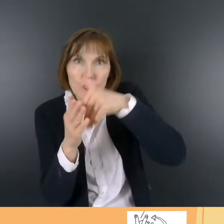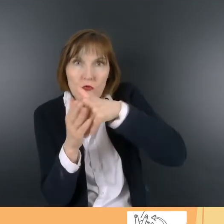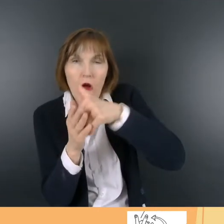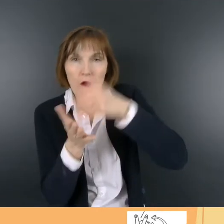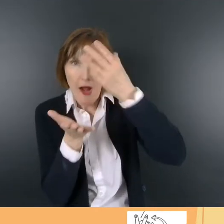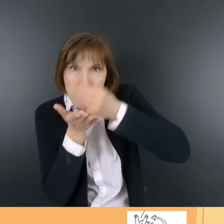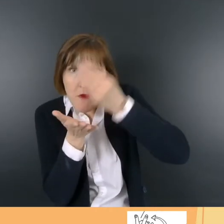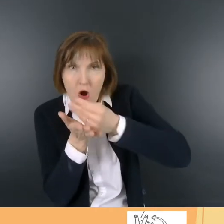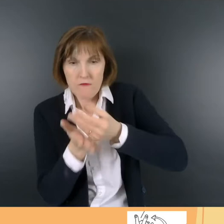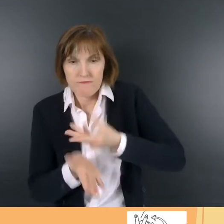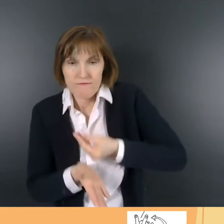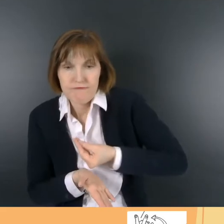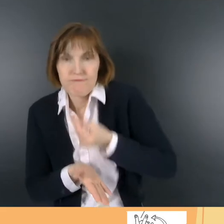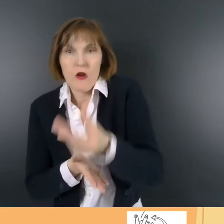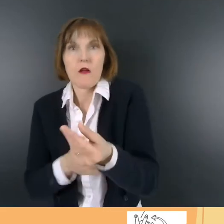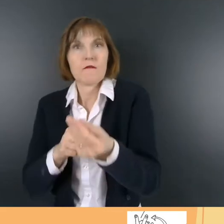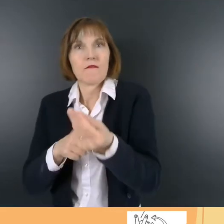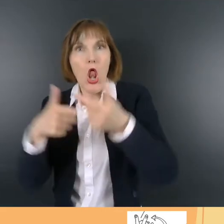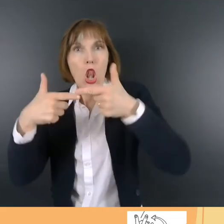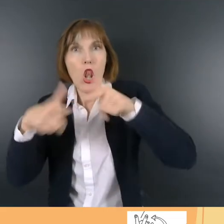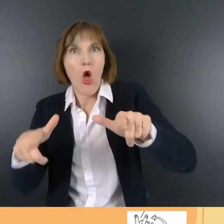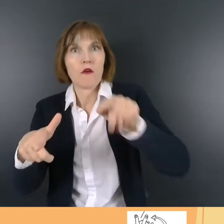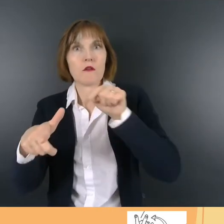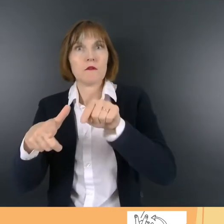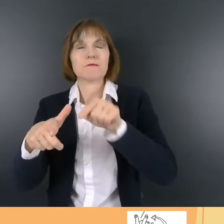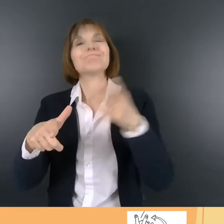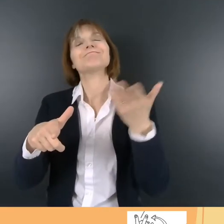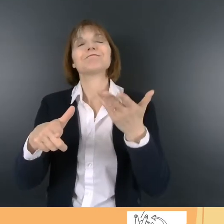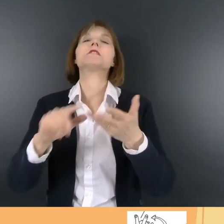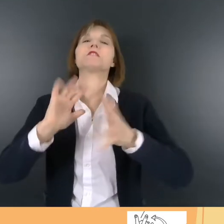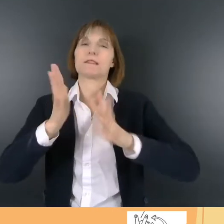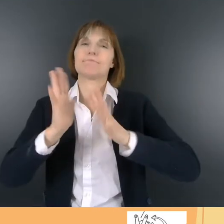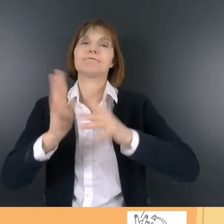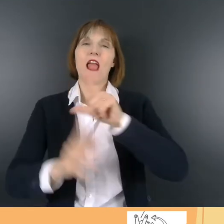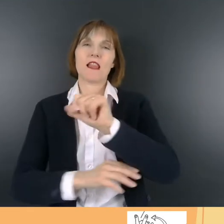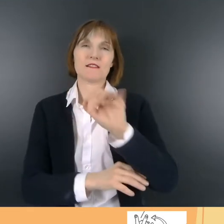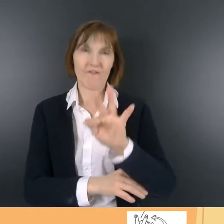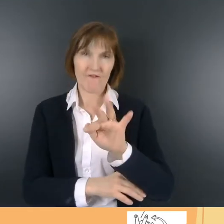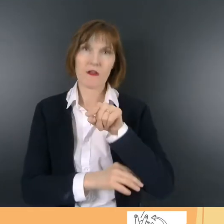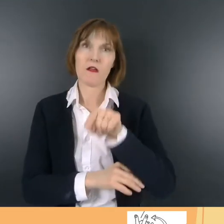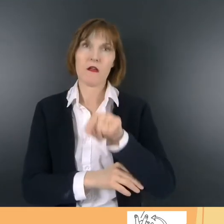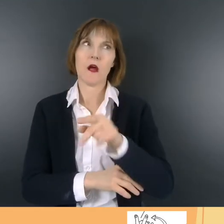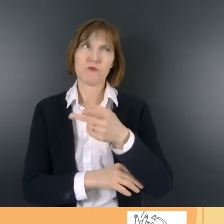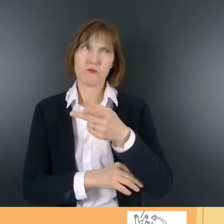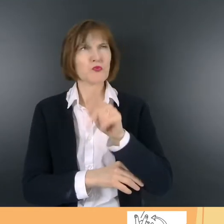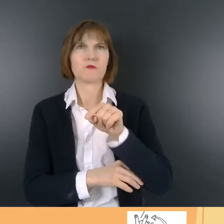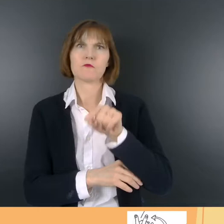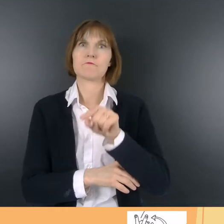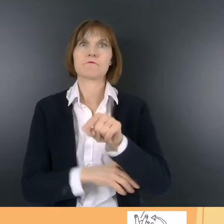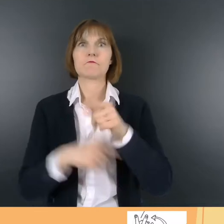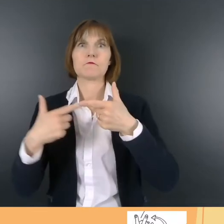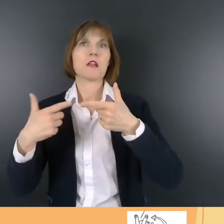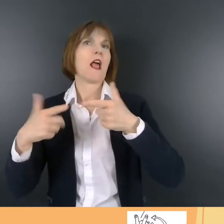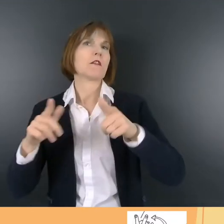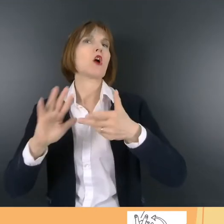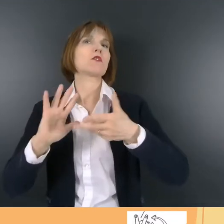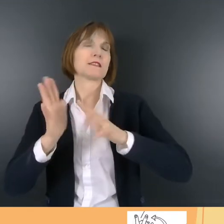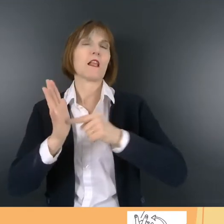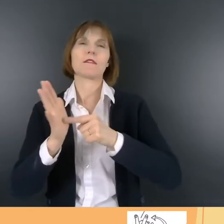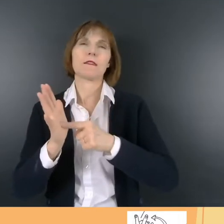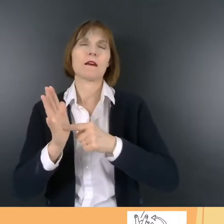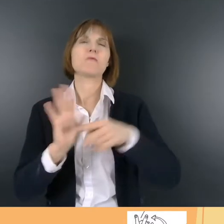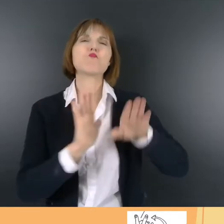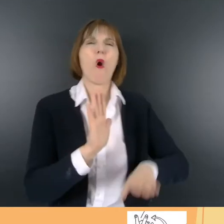l'apprentissage, la langue qui véhicule cela, c'est la langue des signes. Plutôt la langue des signes en réalité. Voilà.